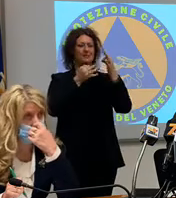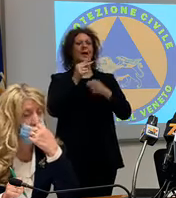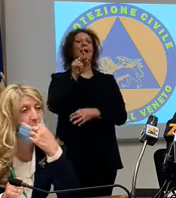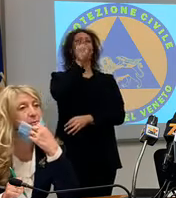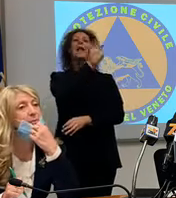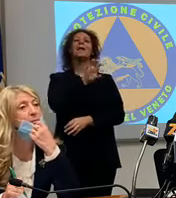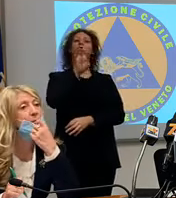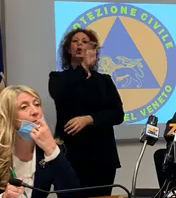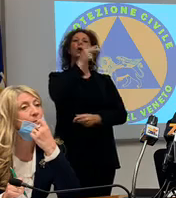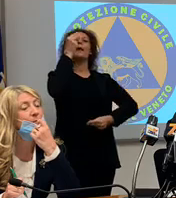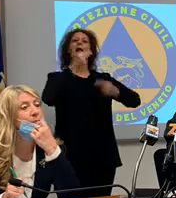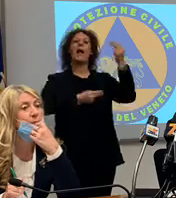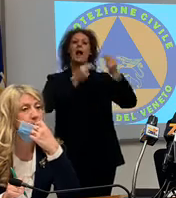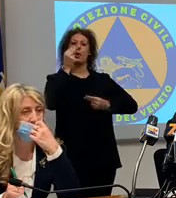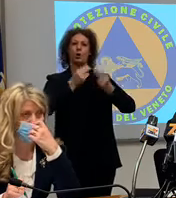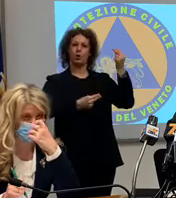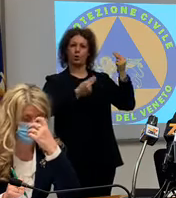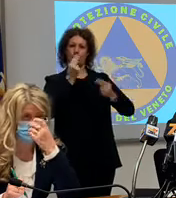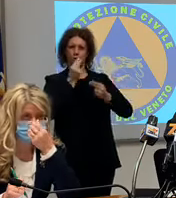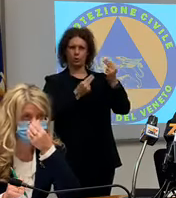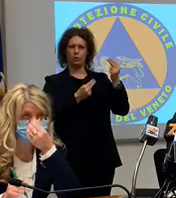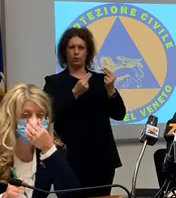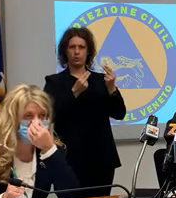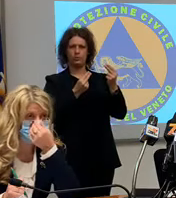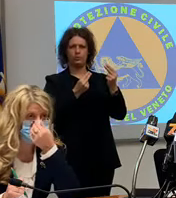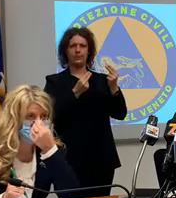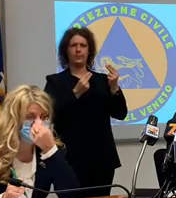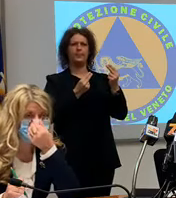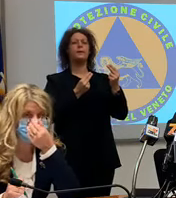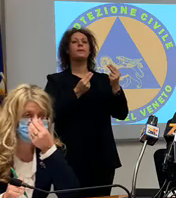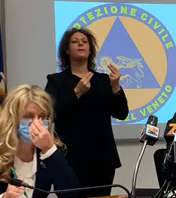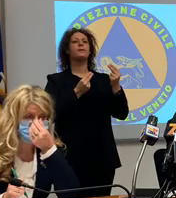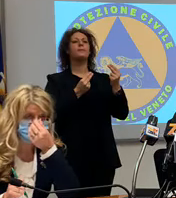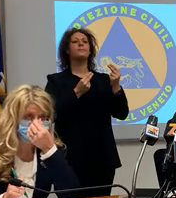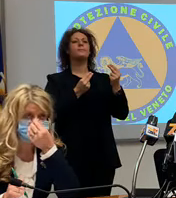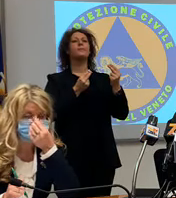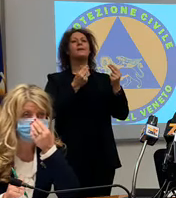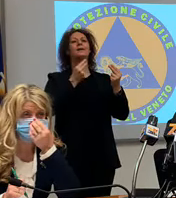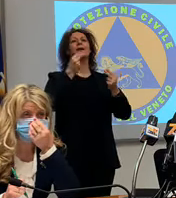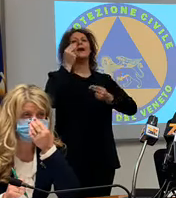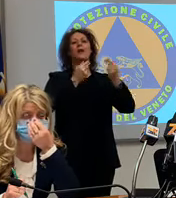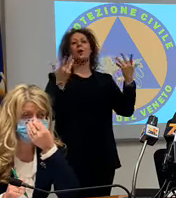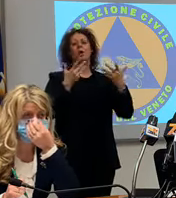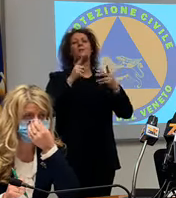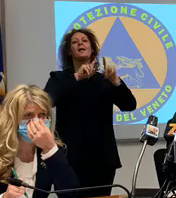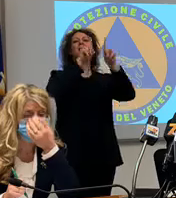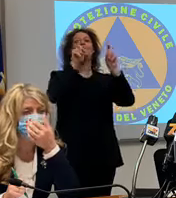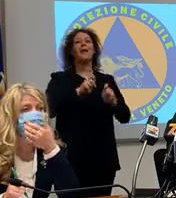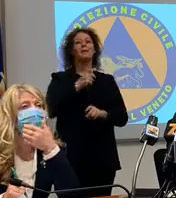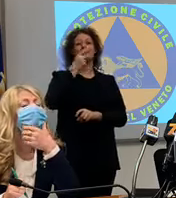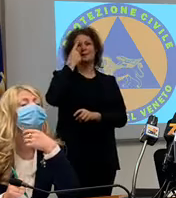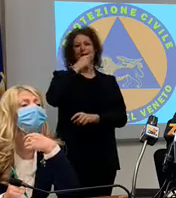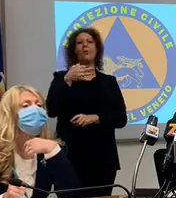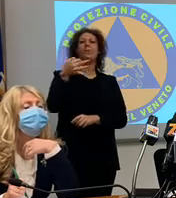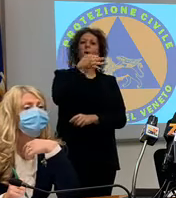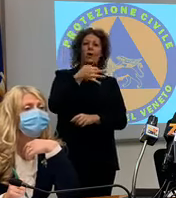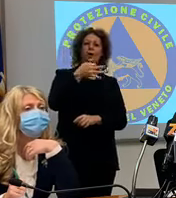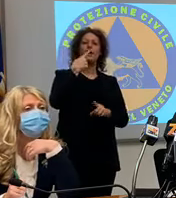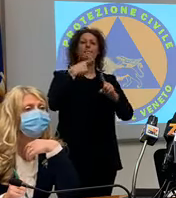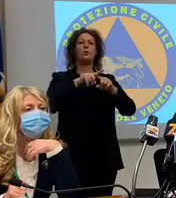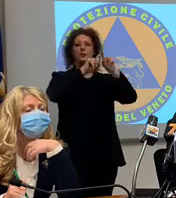calcolando insieme come da ripetute richieste alle autorità centrali i test molecolari e i test antigenici